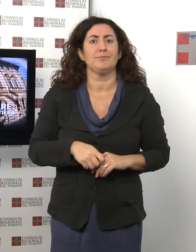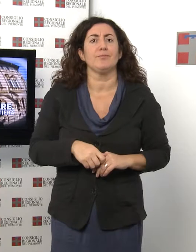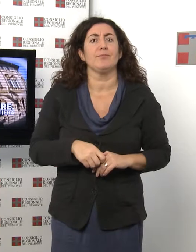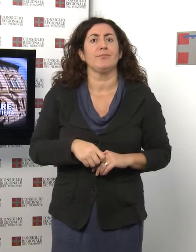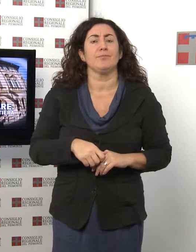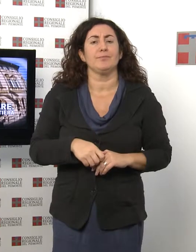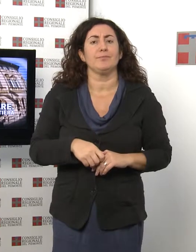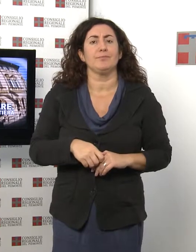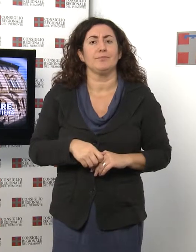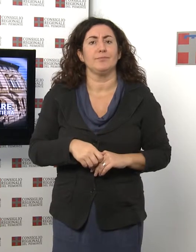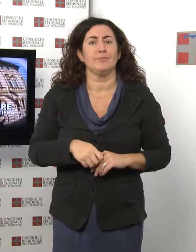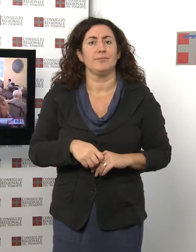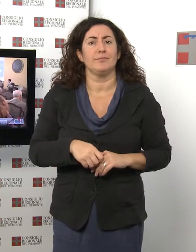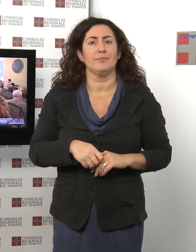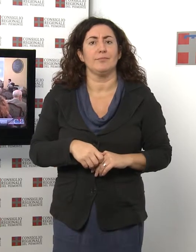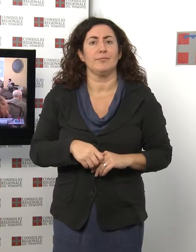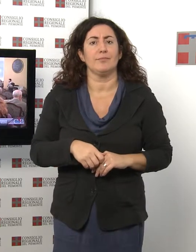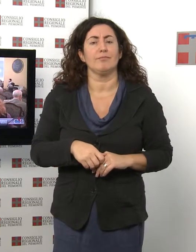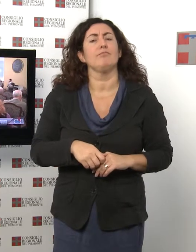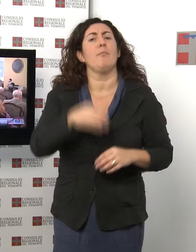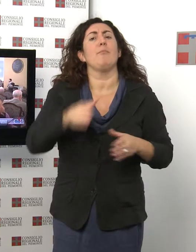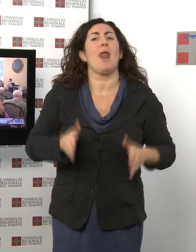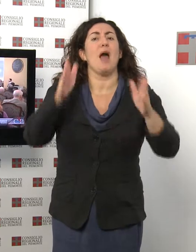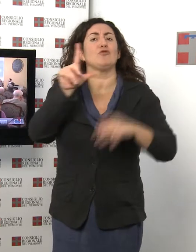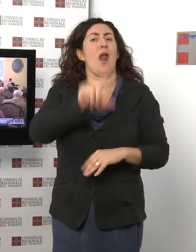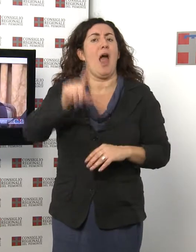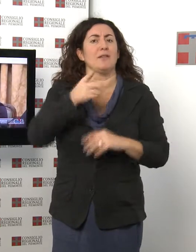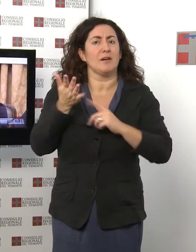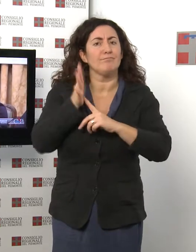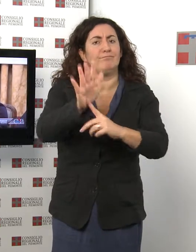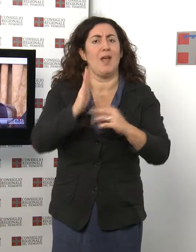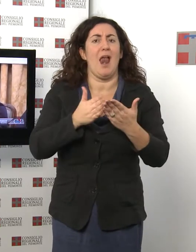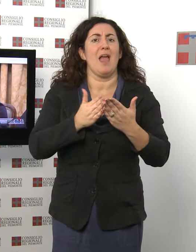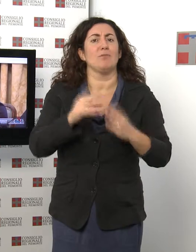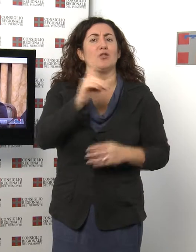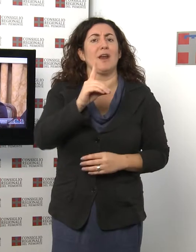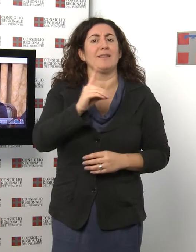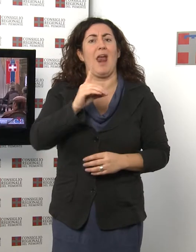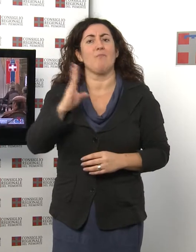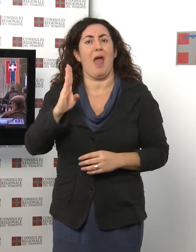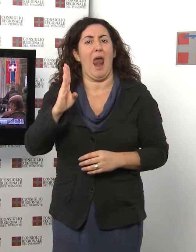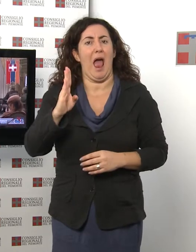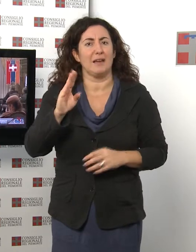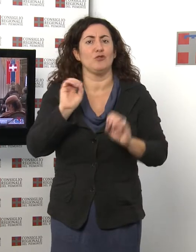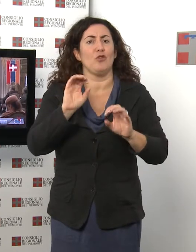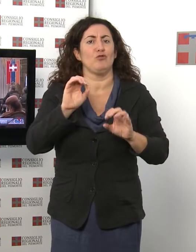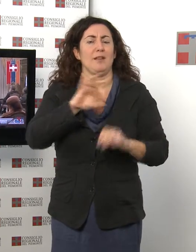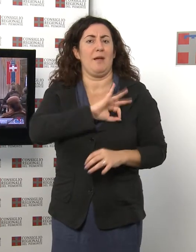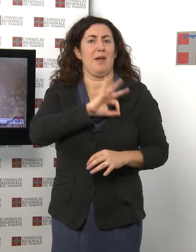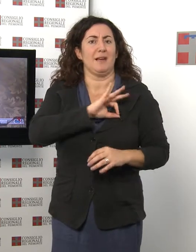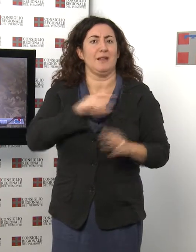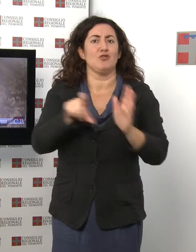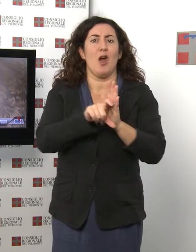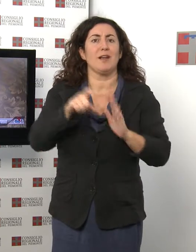viaggio tra le terre di frontiera presentato a Palazzo Lascaris il libero di Donatella balani docente merita di storia moderna all'Università di